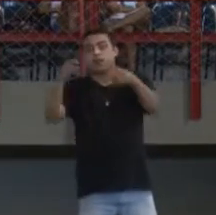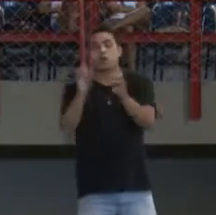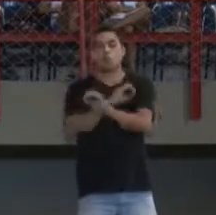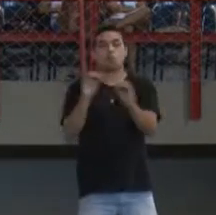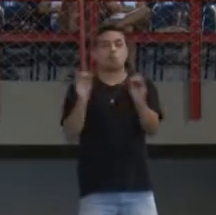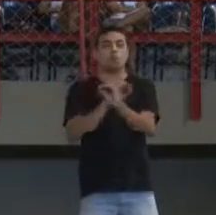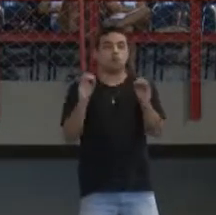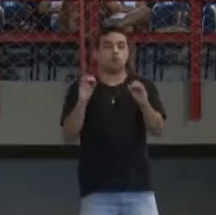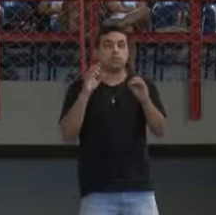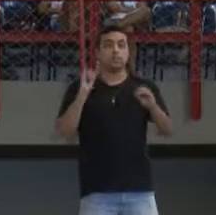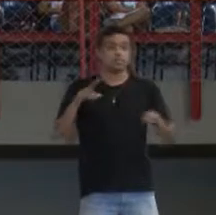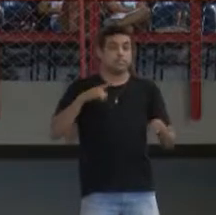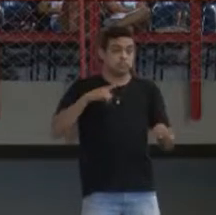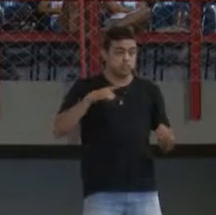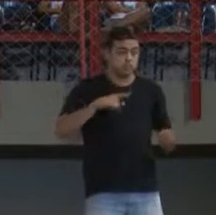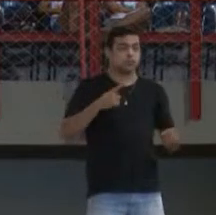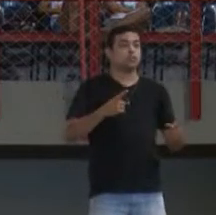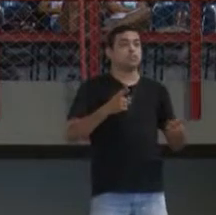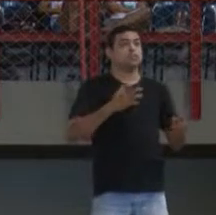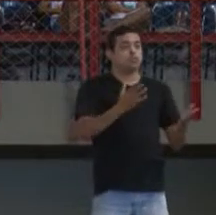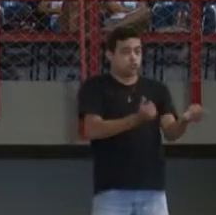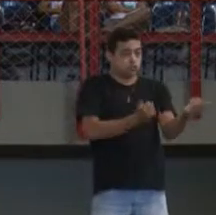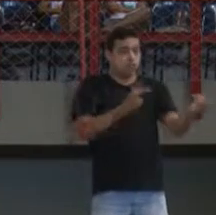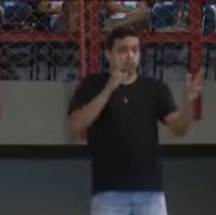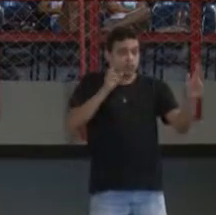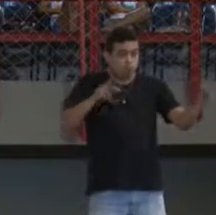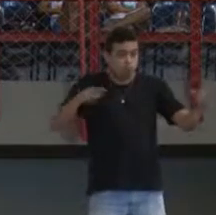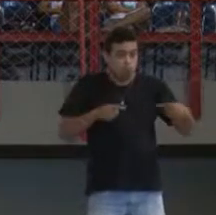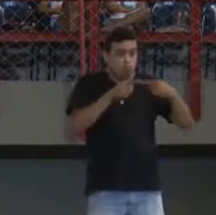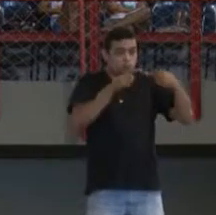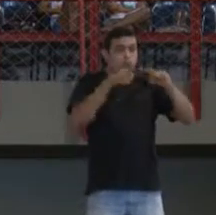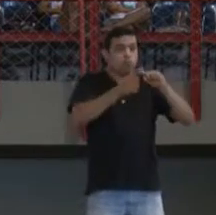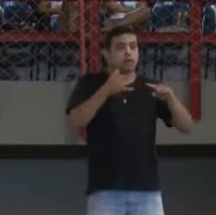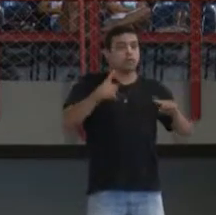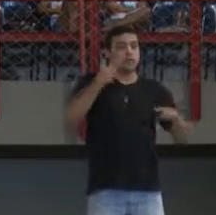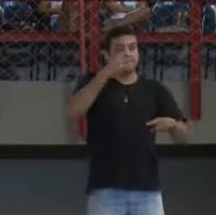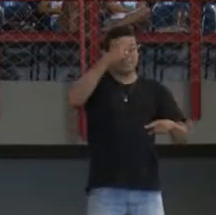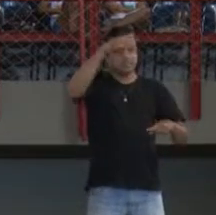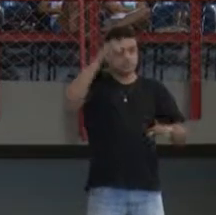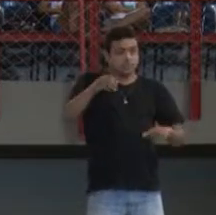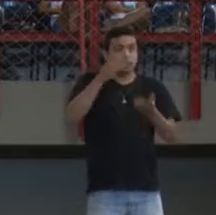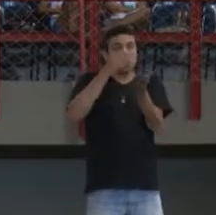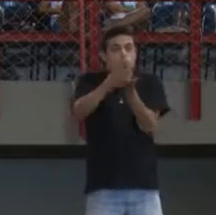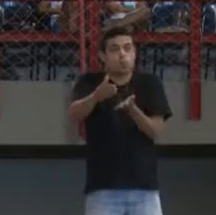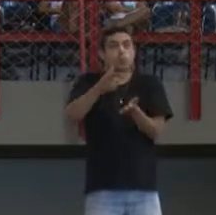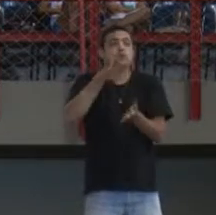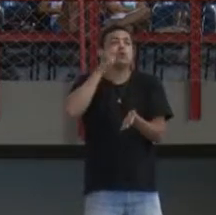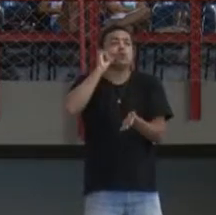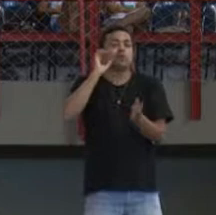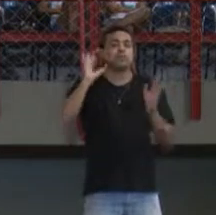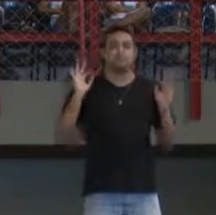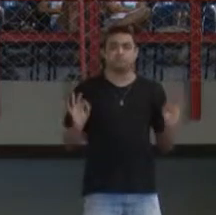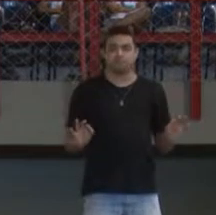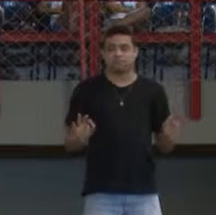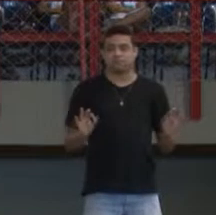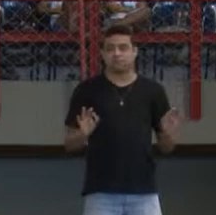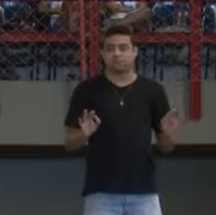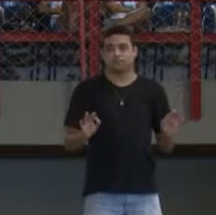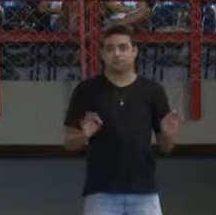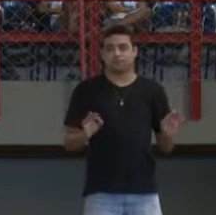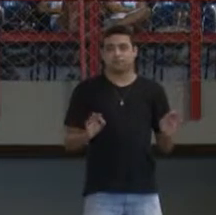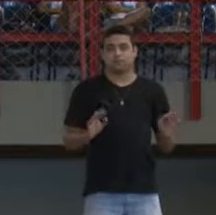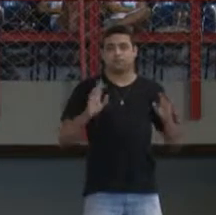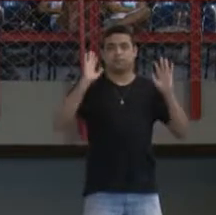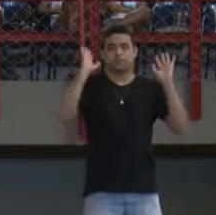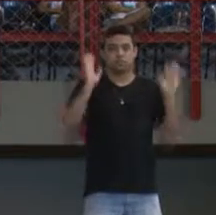guerra. Mas se você for um jovem que tem a mesma sorte que eu tenho, no dia que você completar 30 anos, a guerra começa quando? Ontem. Você já